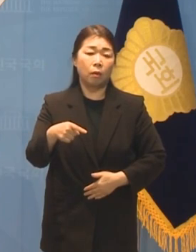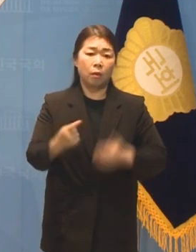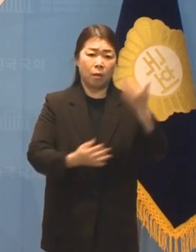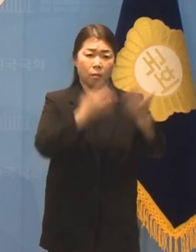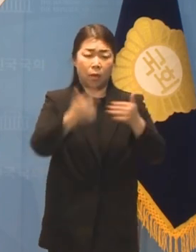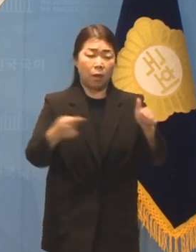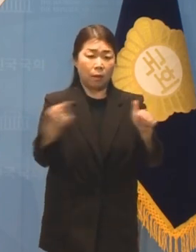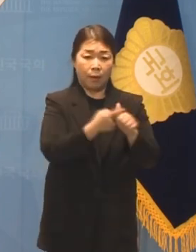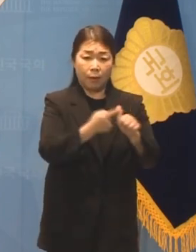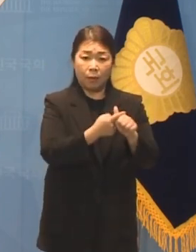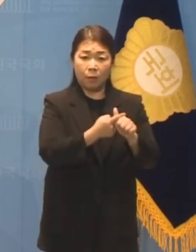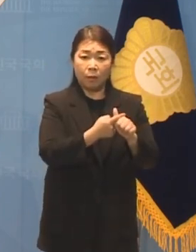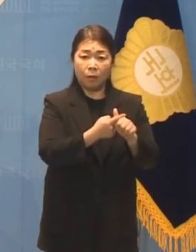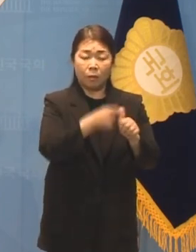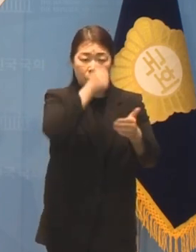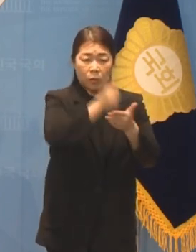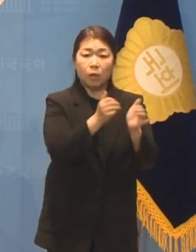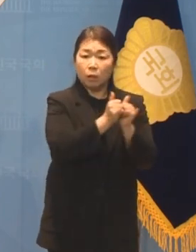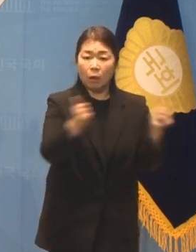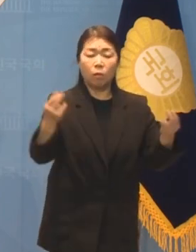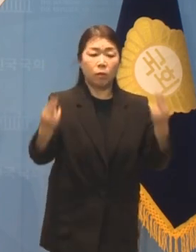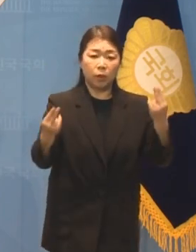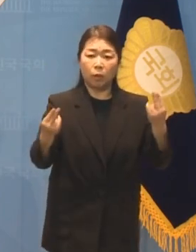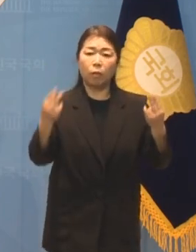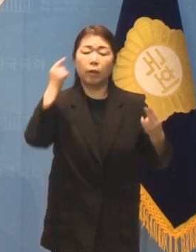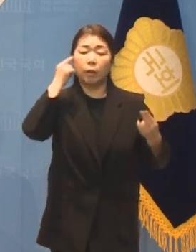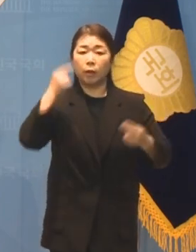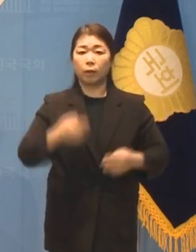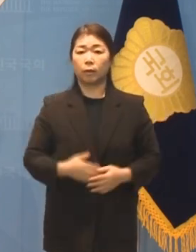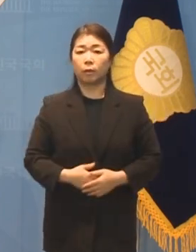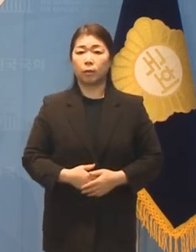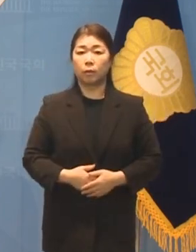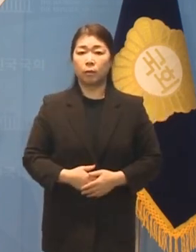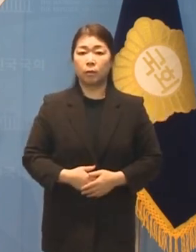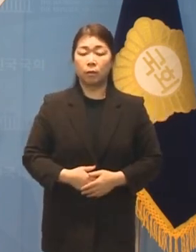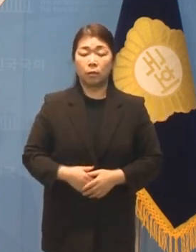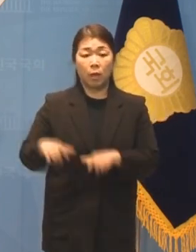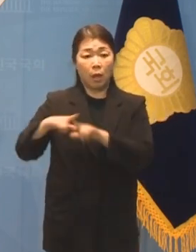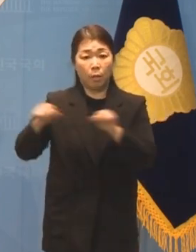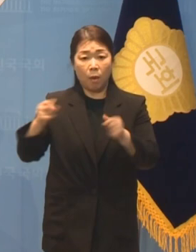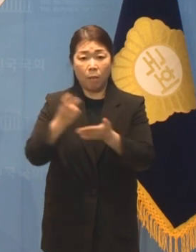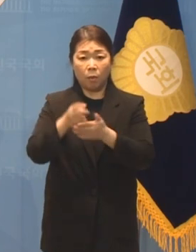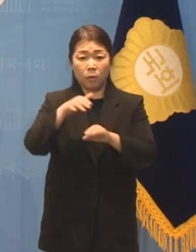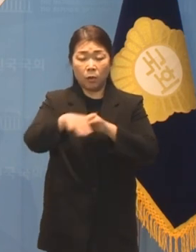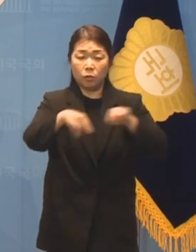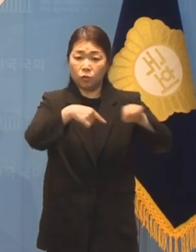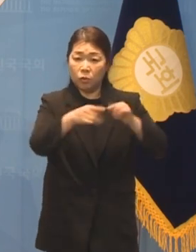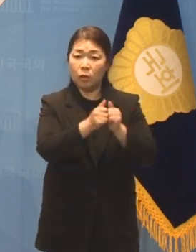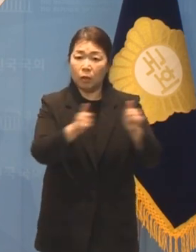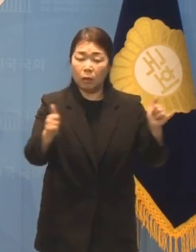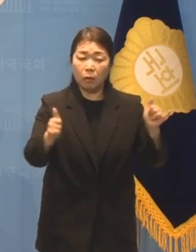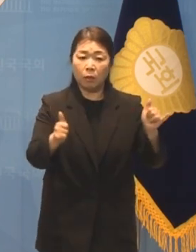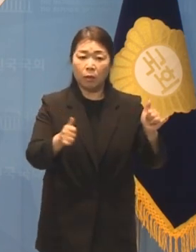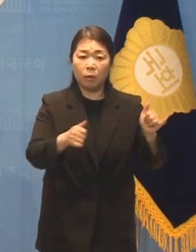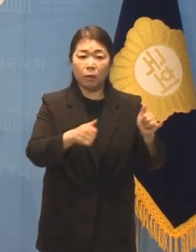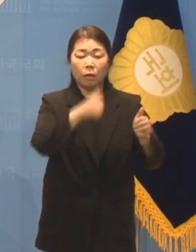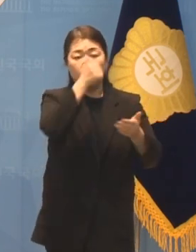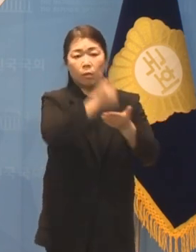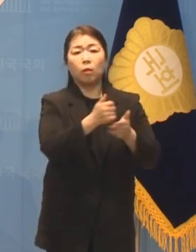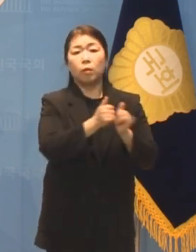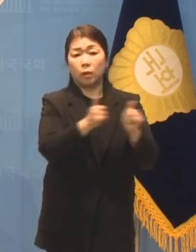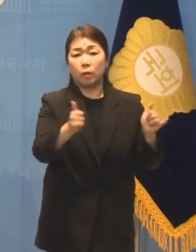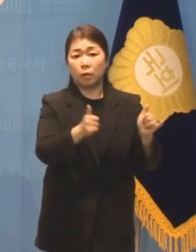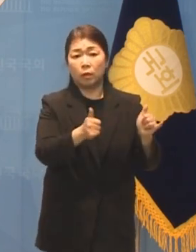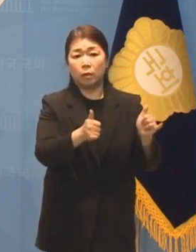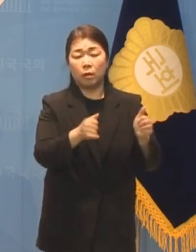살인범에 비유되어야 합니까? 더욱이 일본의 법치주의자들과 의료진은 범인을 죽음으로